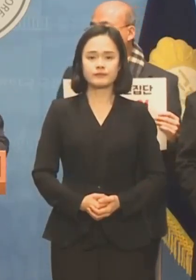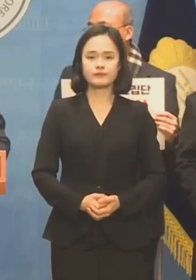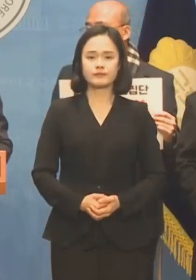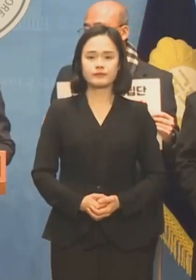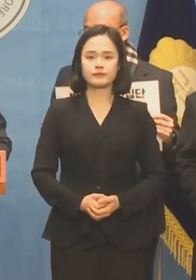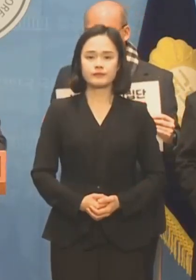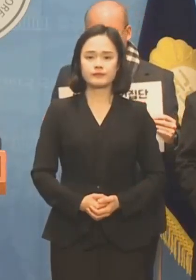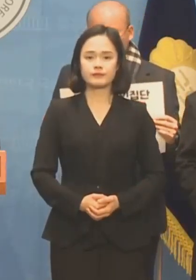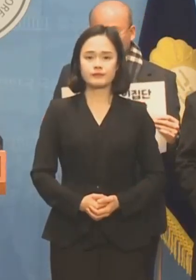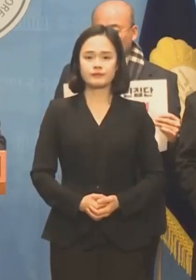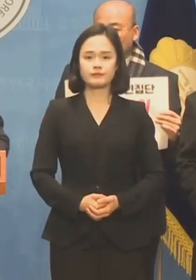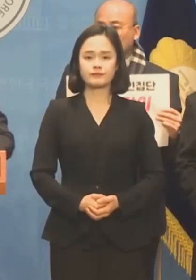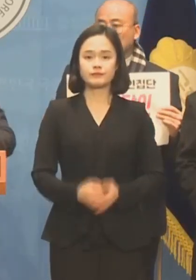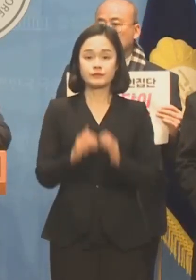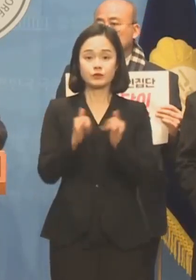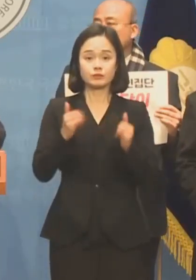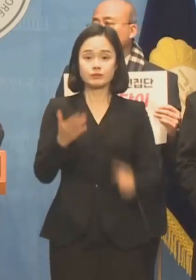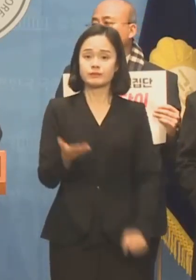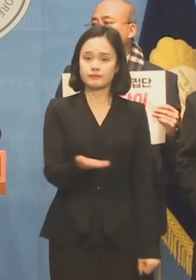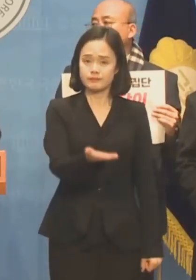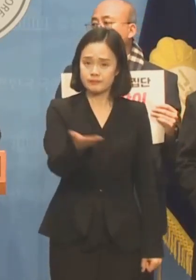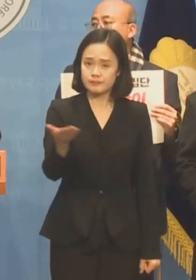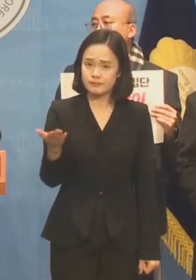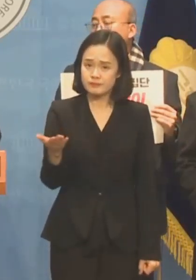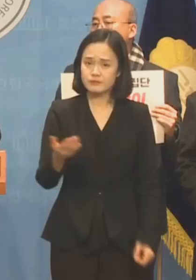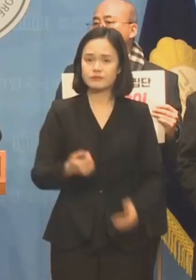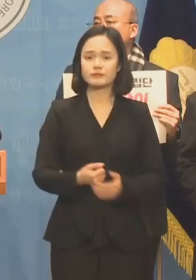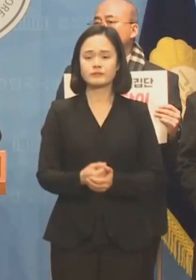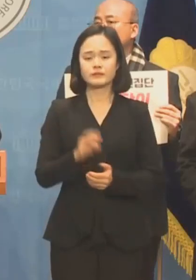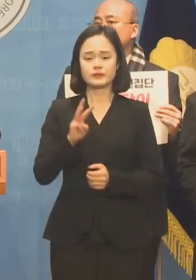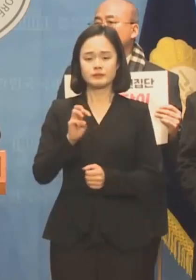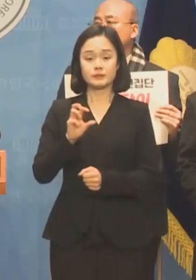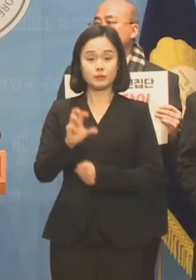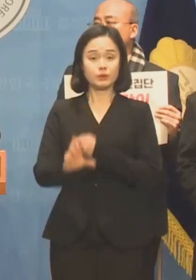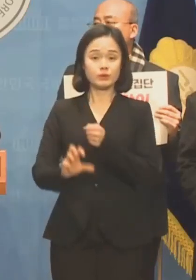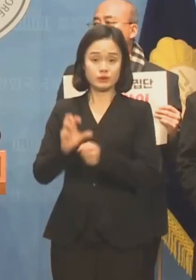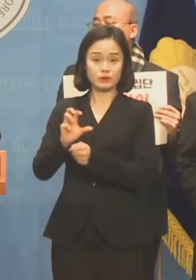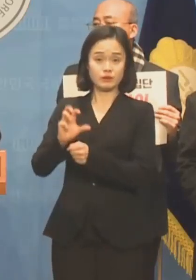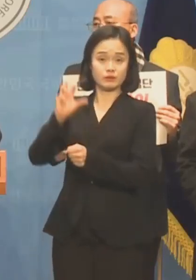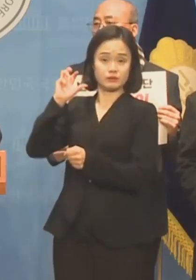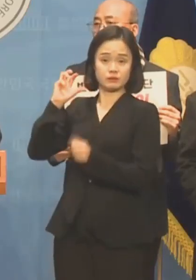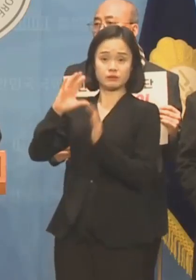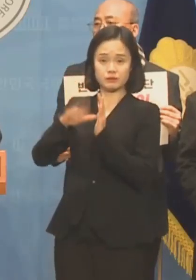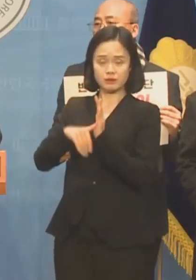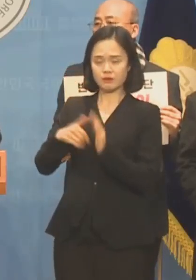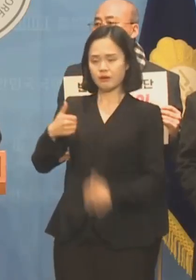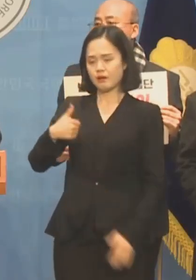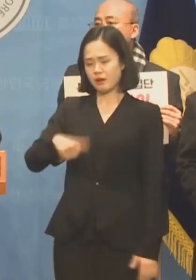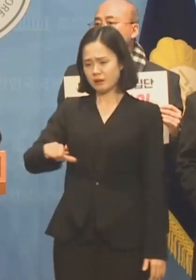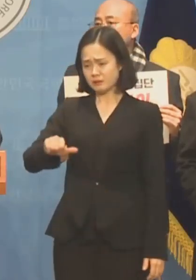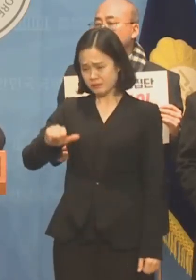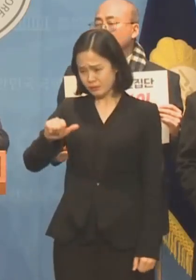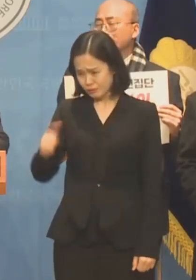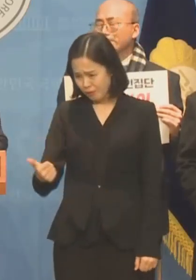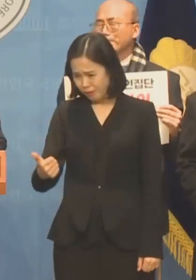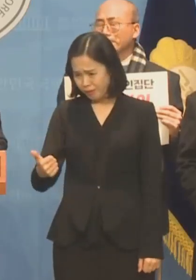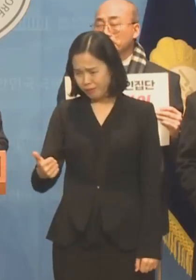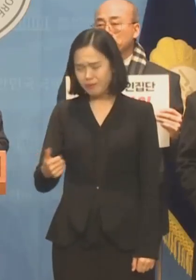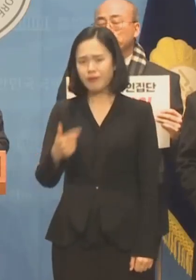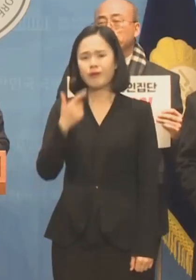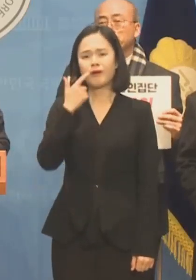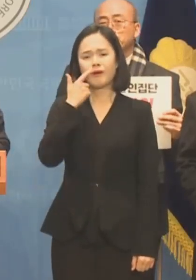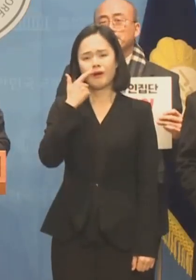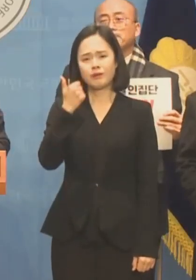네, 국민 여러분, 35년 전 아들을 가슴에 묻은 아버지의 절절한